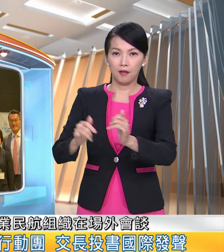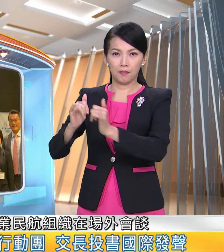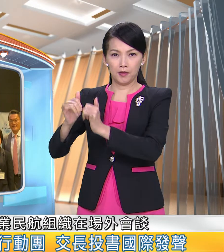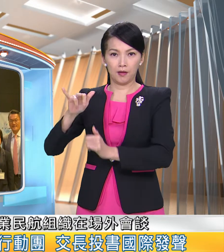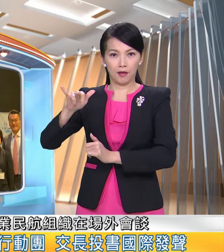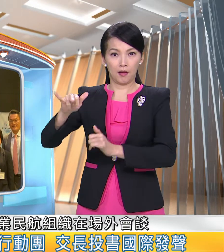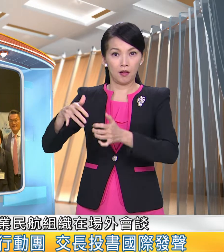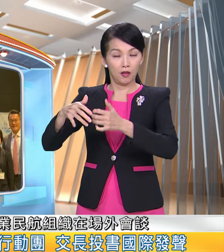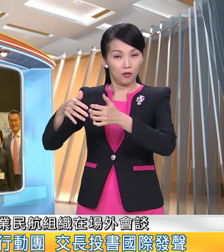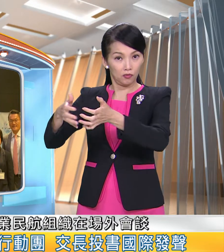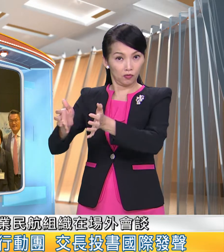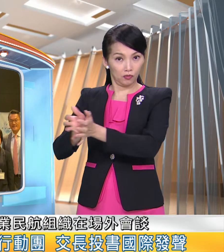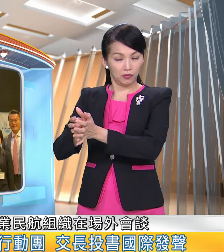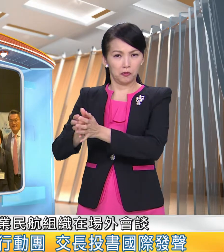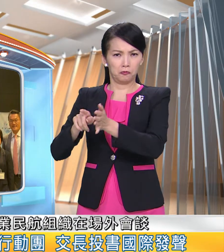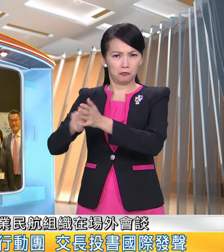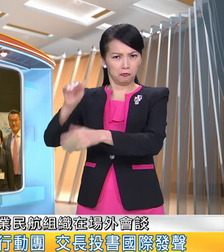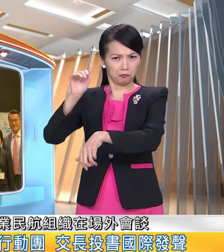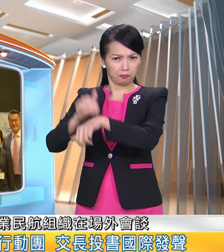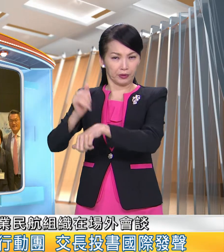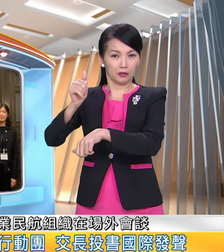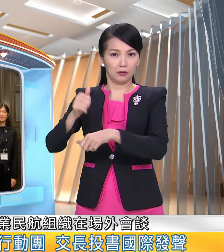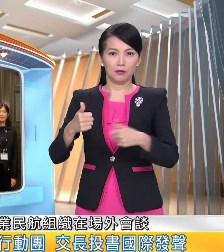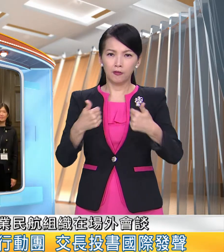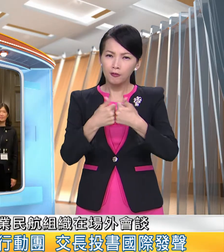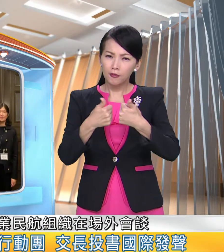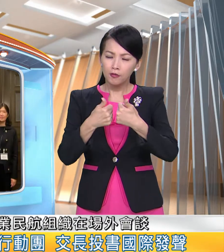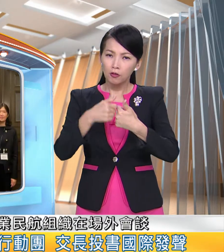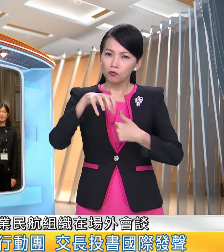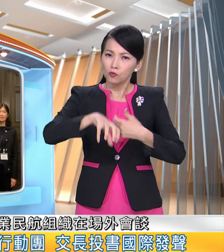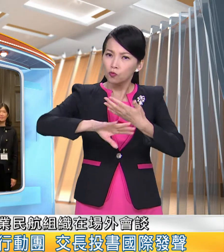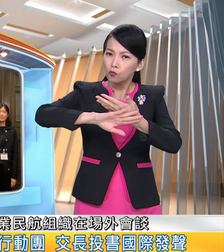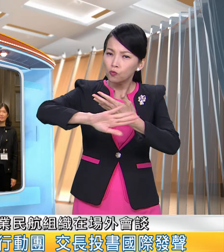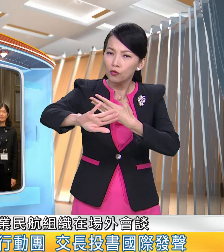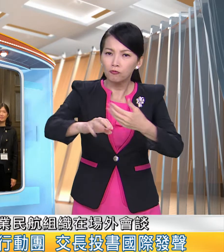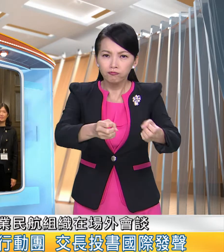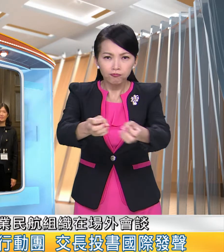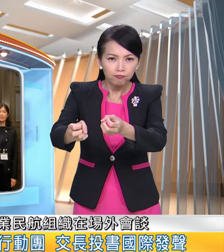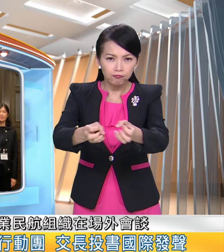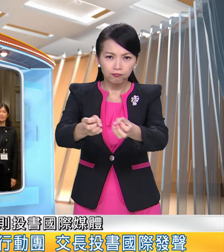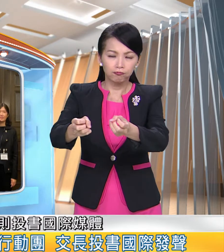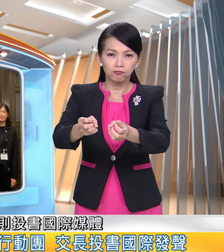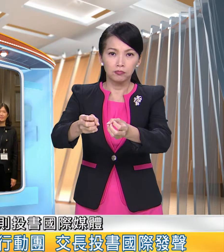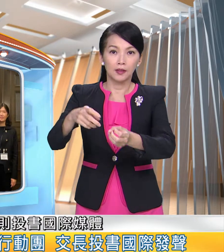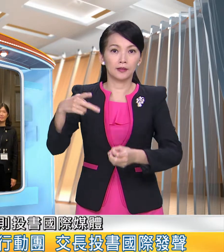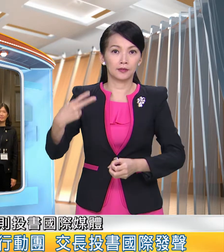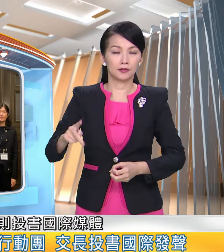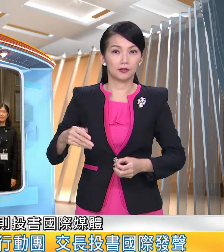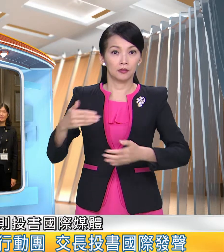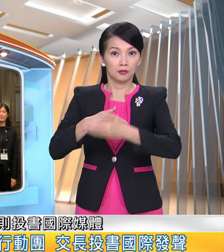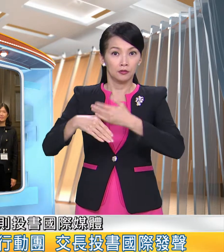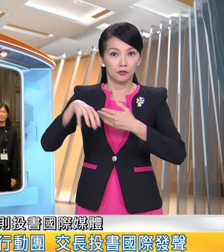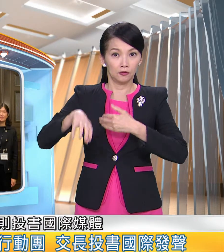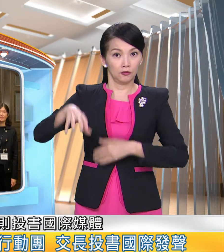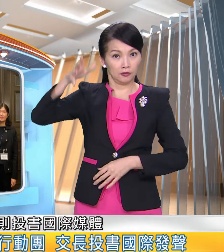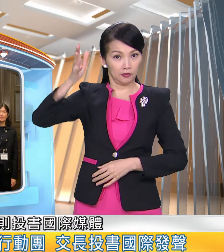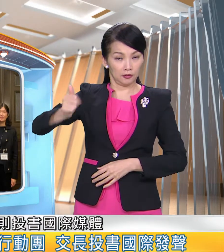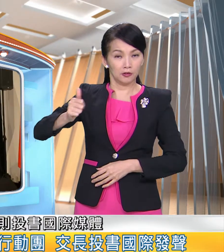专业民航组织在场外会谈。交通部长王国材则是投